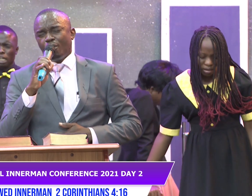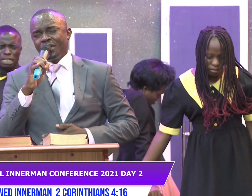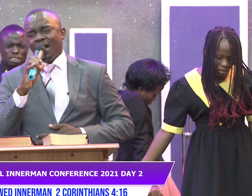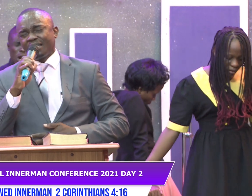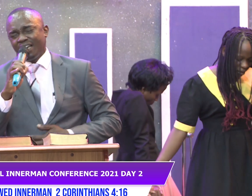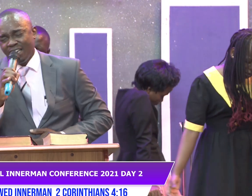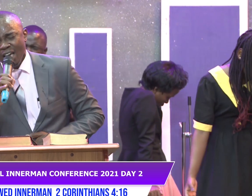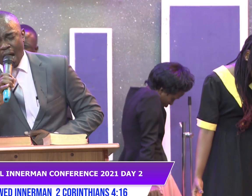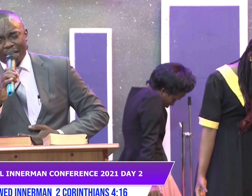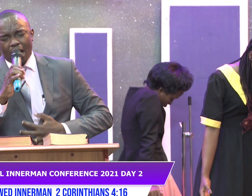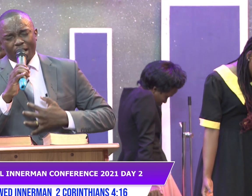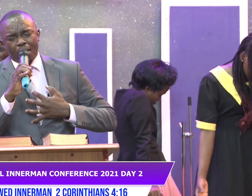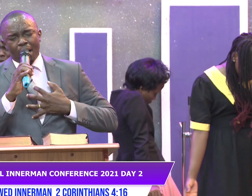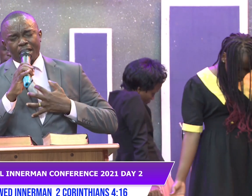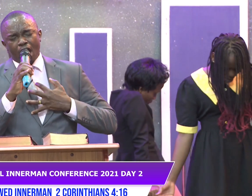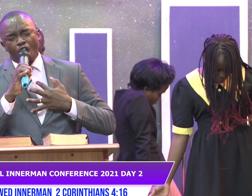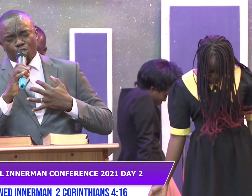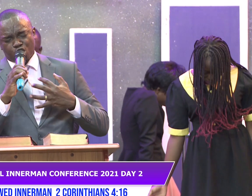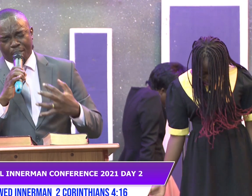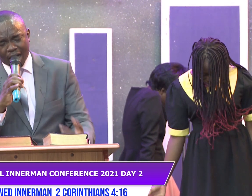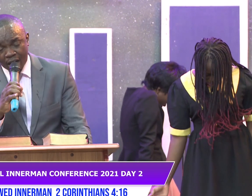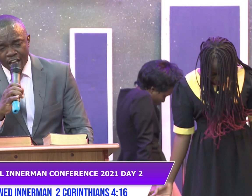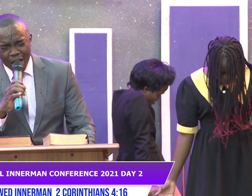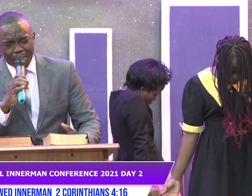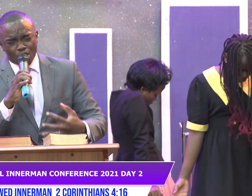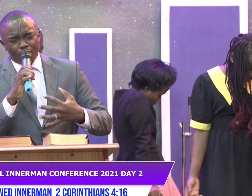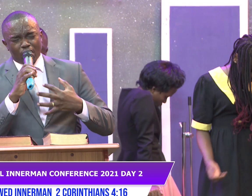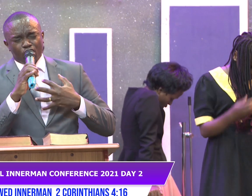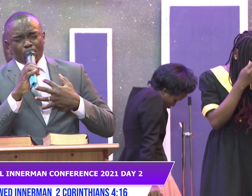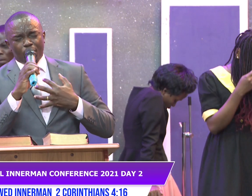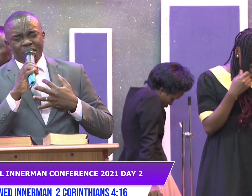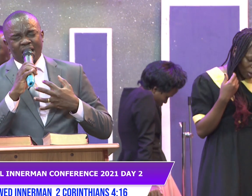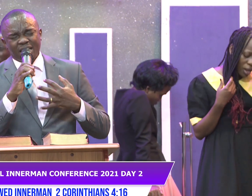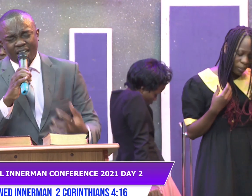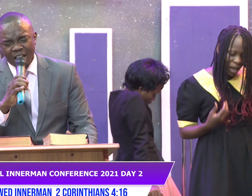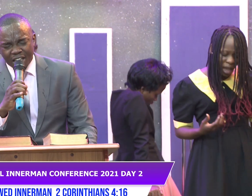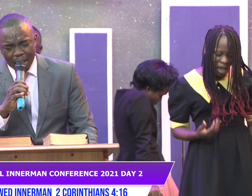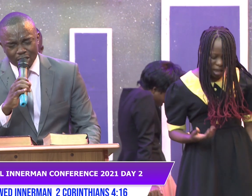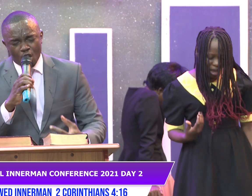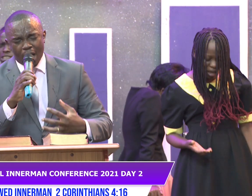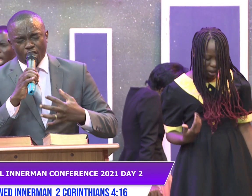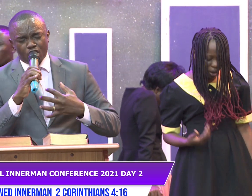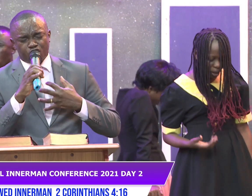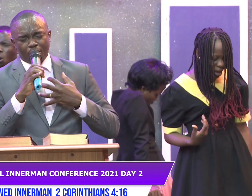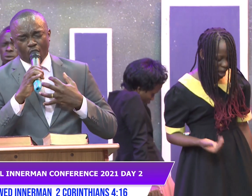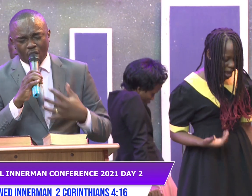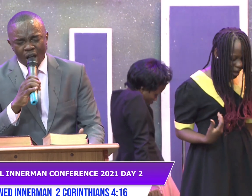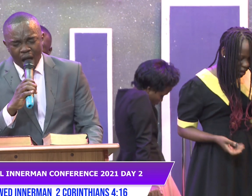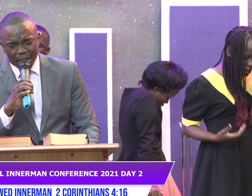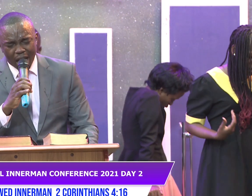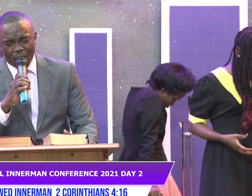mukazo yomu nange abada wede mwamanya kwa kusaba yambazo musajo yomu nange yambazo mwano